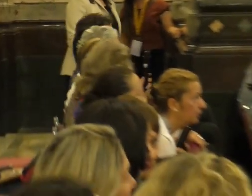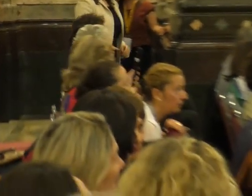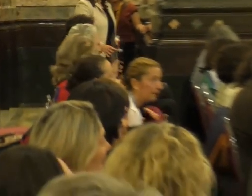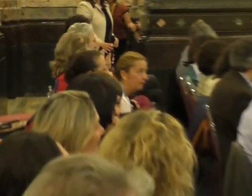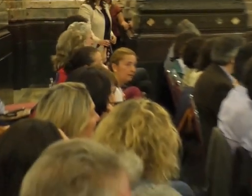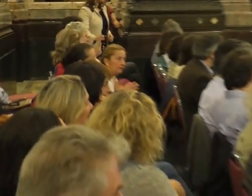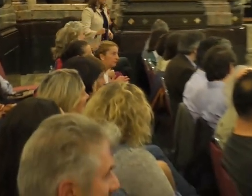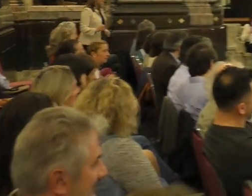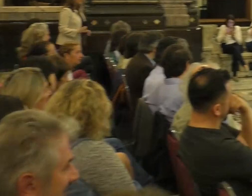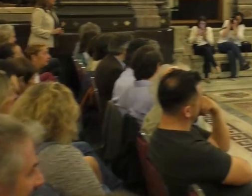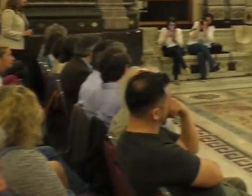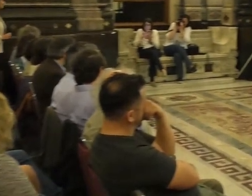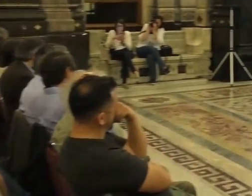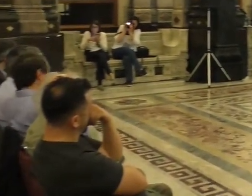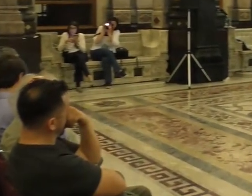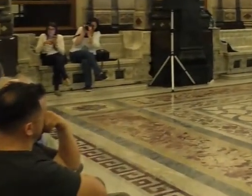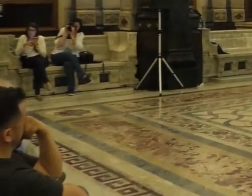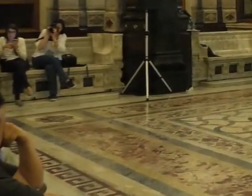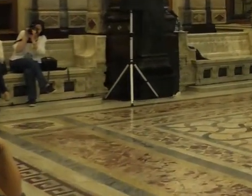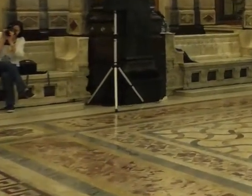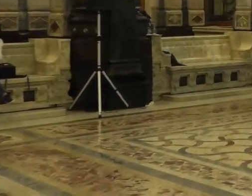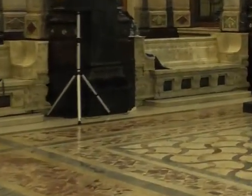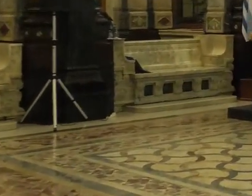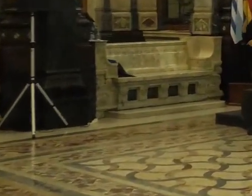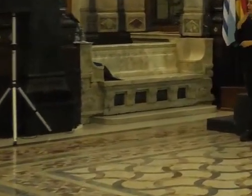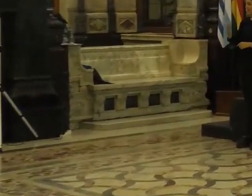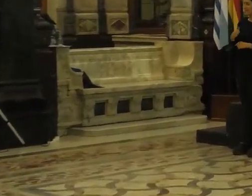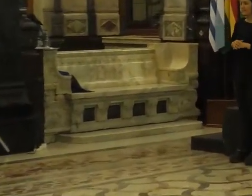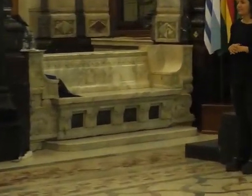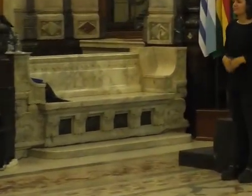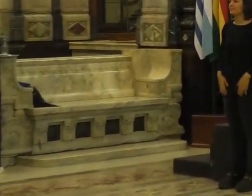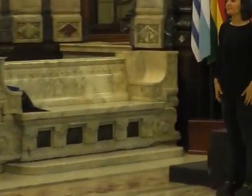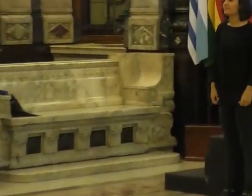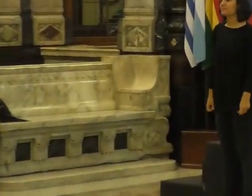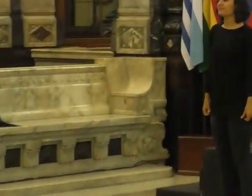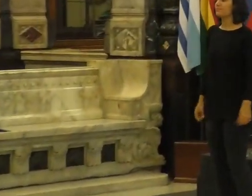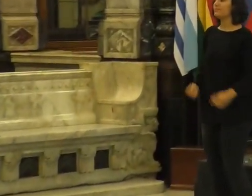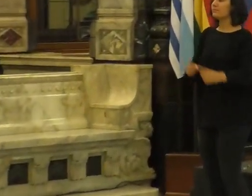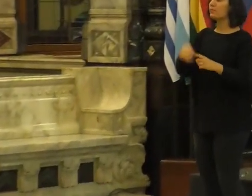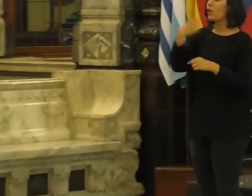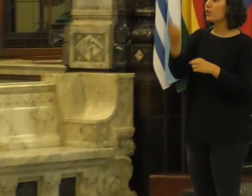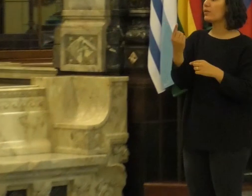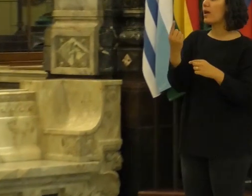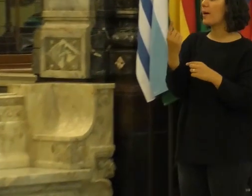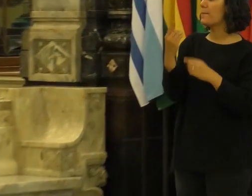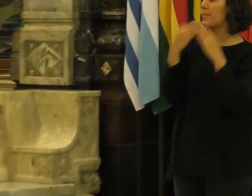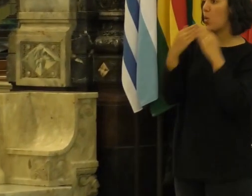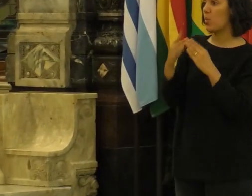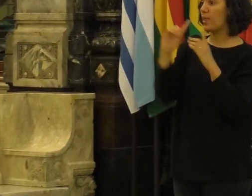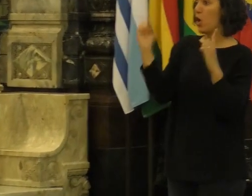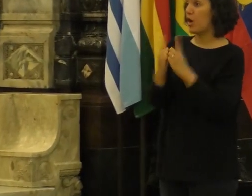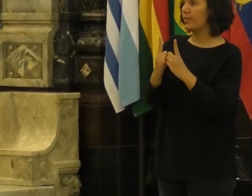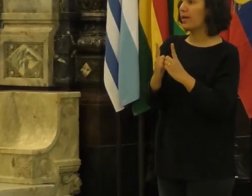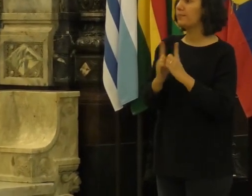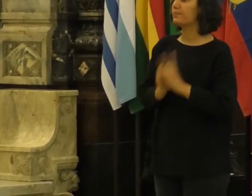gracias. Gracias a usted por su observación, su opinión. Muchas gracias. Si tiene alguien alguna pregunta breve.